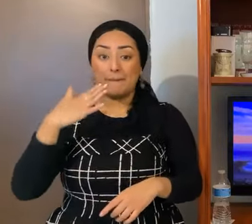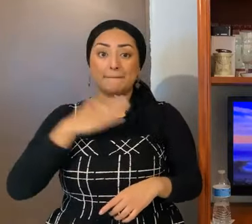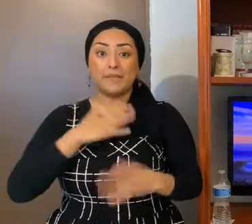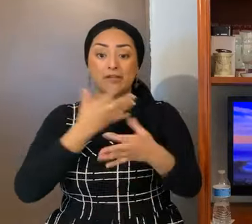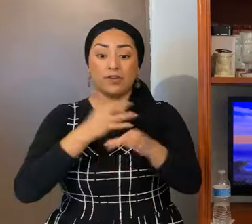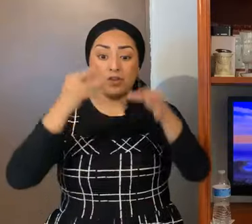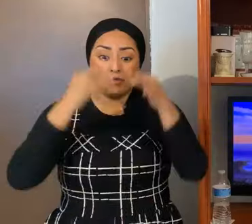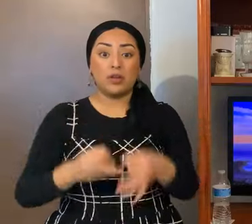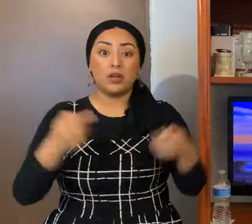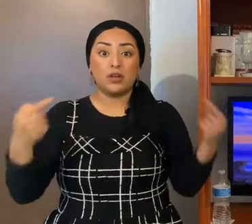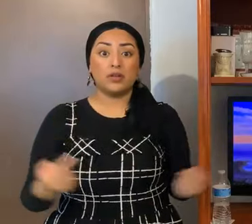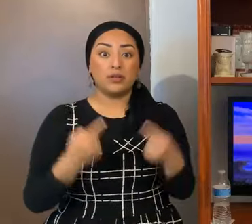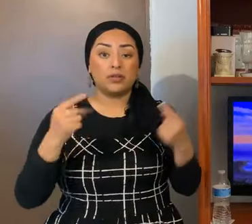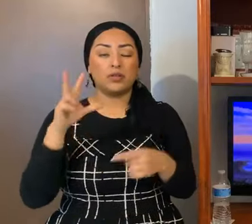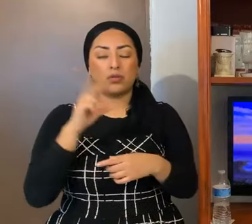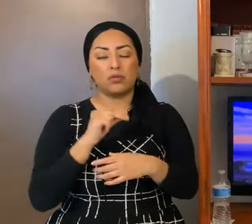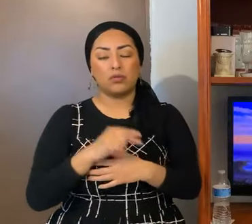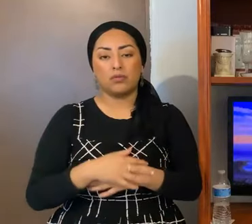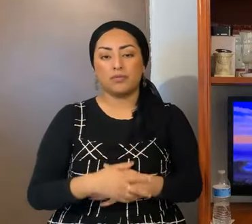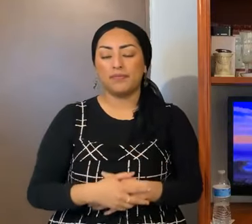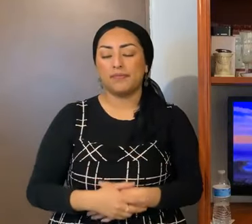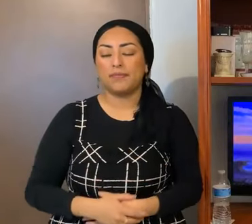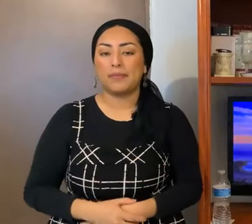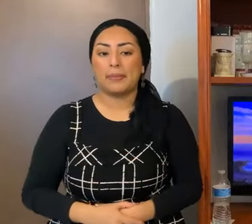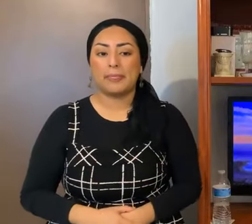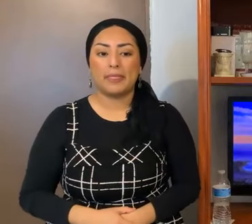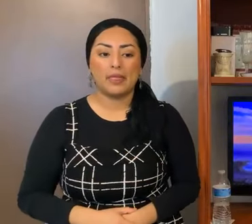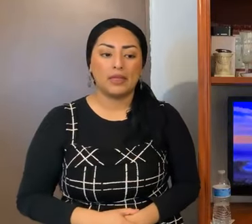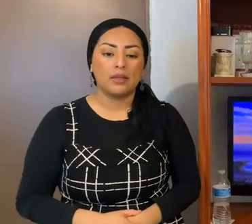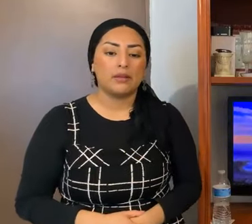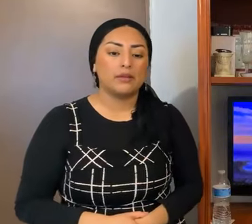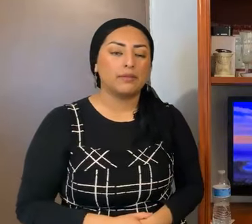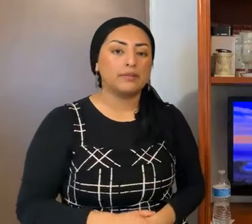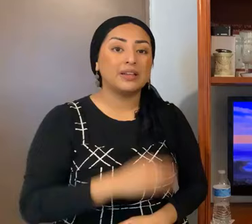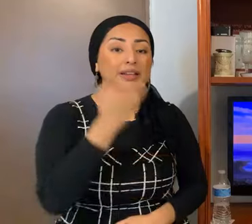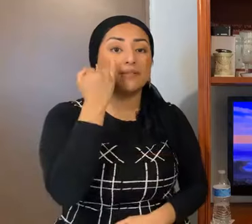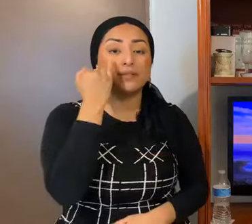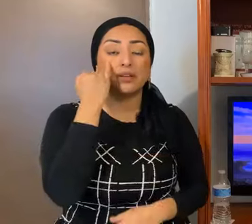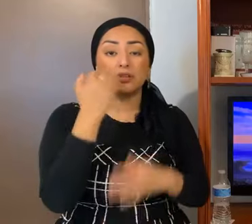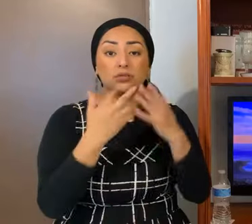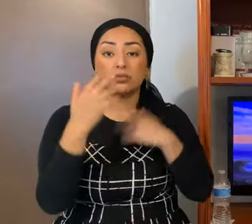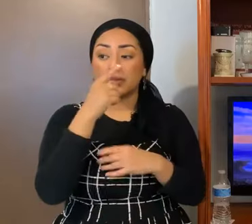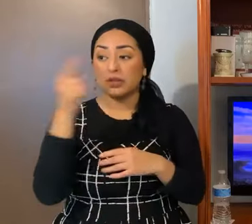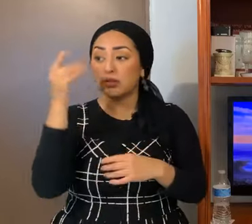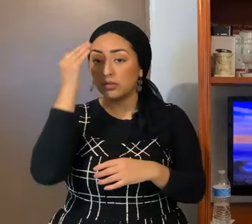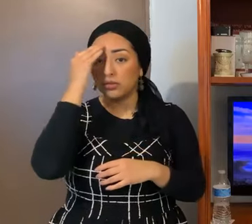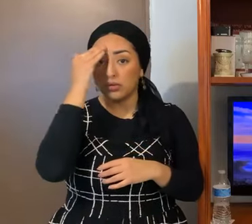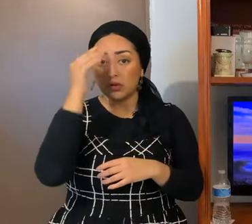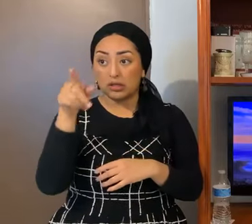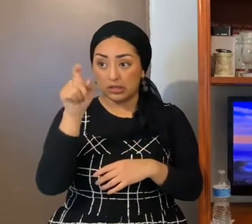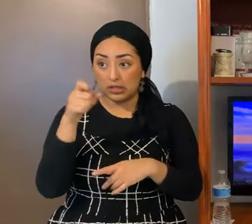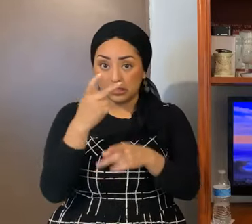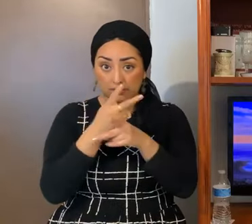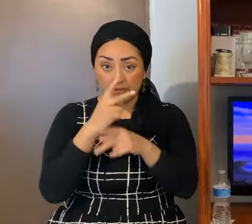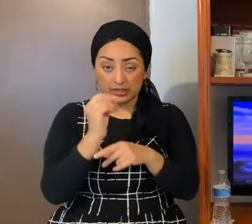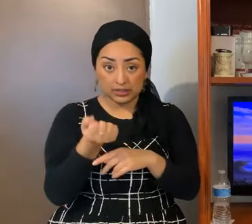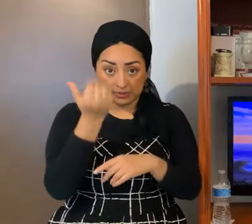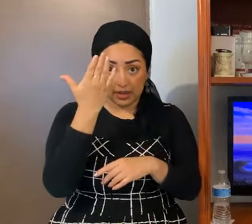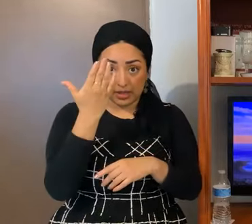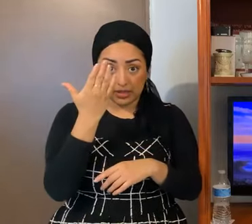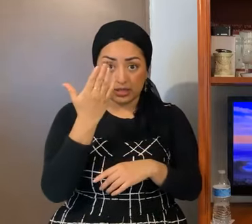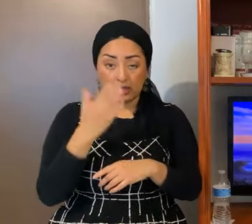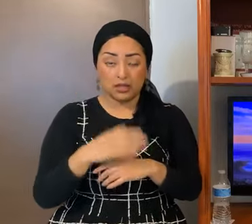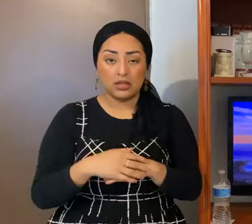en la Biblia, no hay perdón por los pecados voluntarios. Es decir, si alguien sabe que debe guardar el Shabbat,